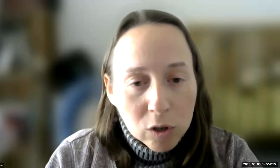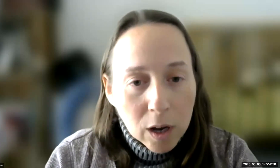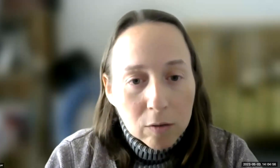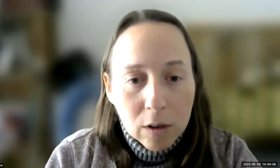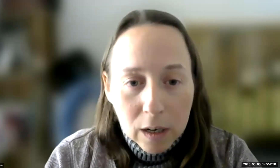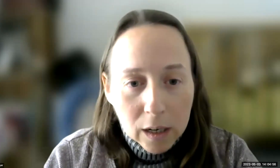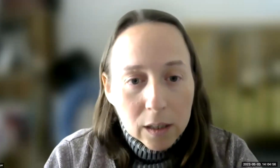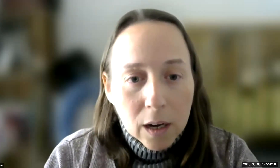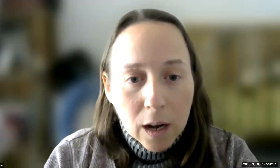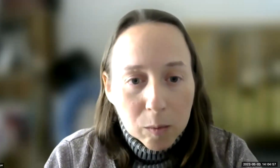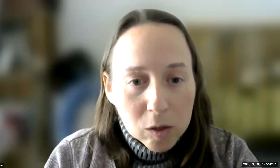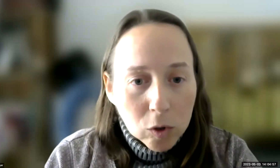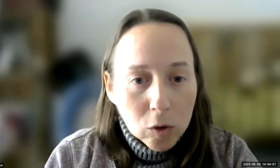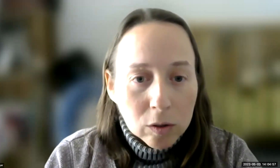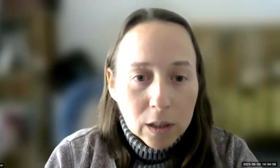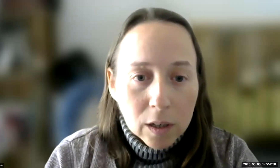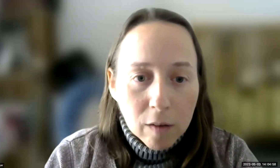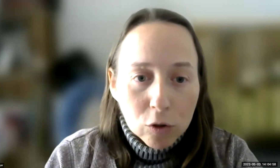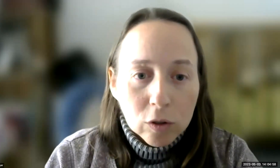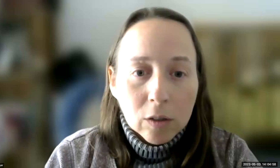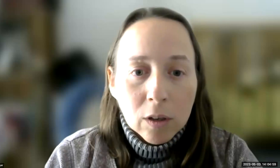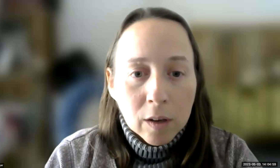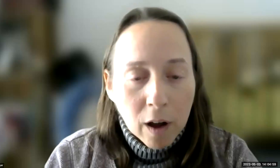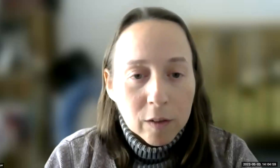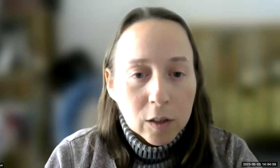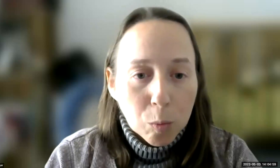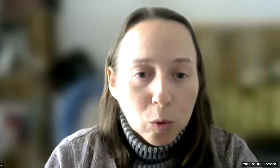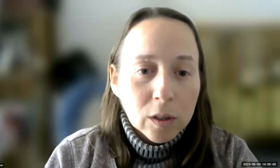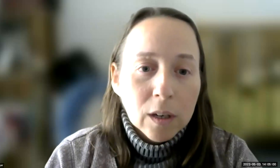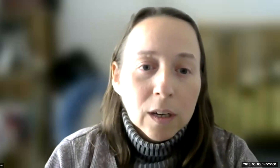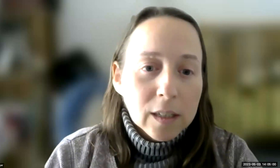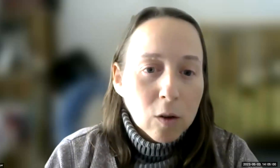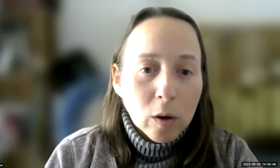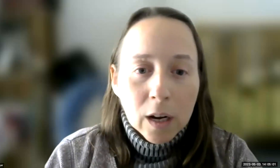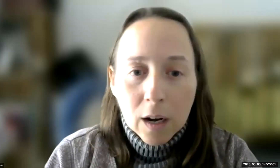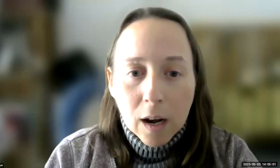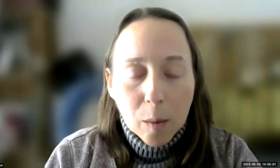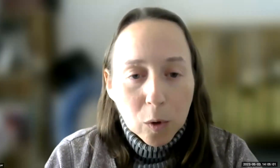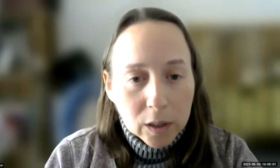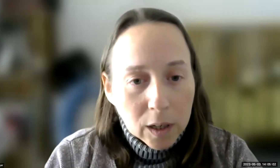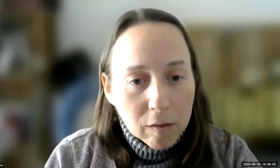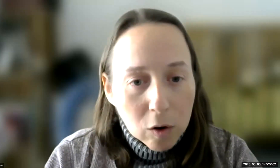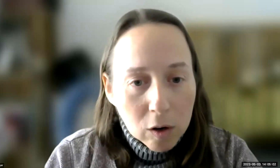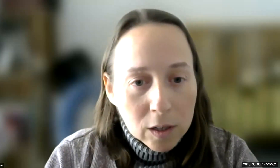שלנו כדי לגעת בסוגיות רחבות יותר של חברה ותרבות היסטוריה, כלכלה, פוליטיקה ועוד